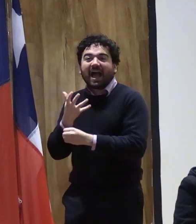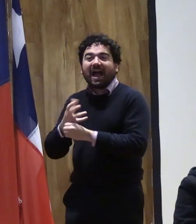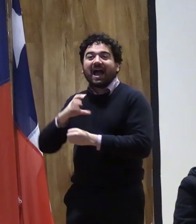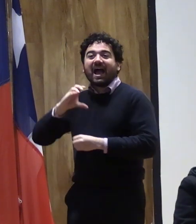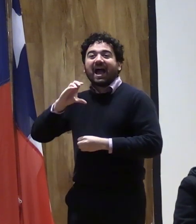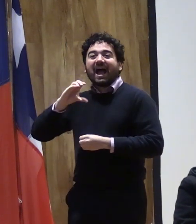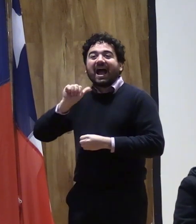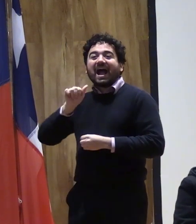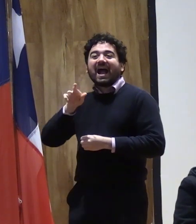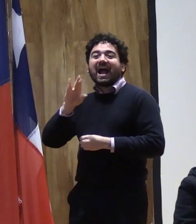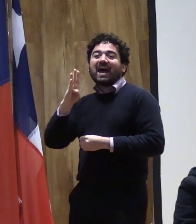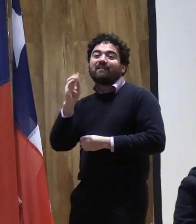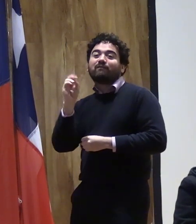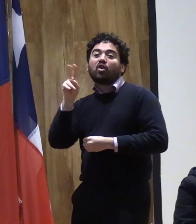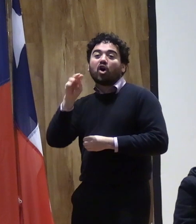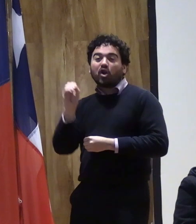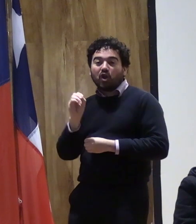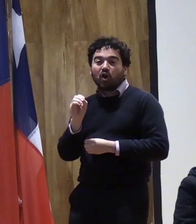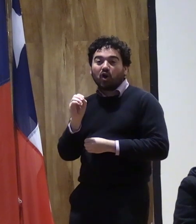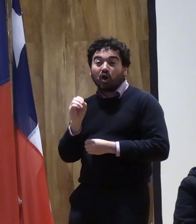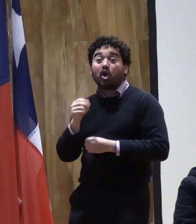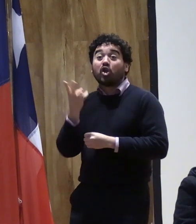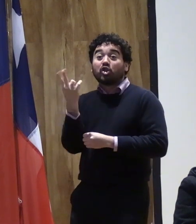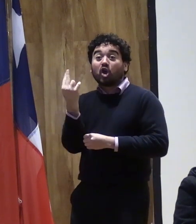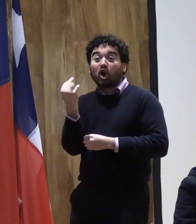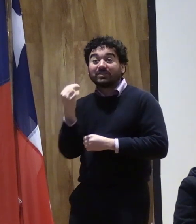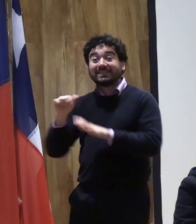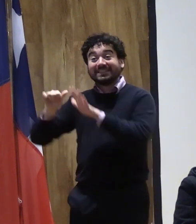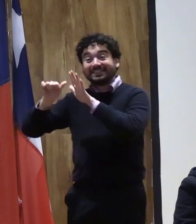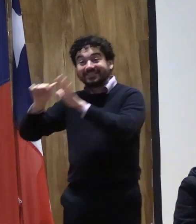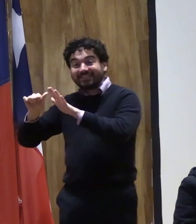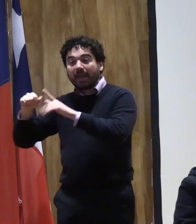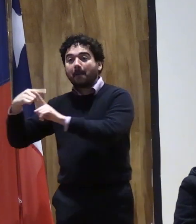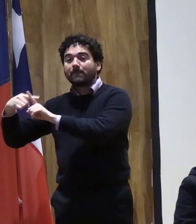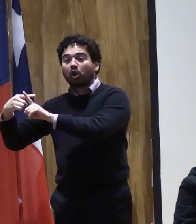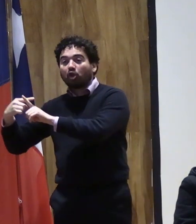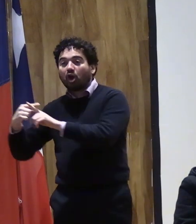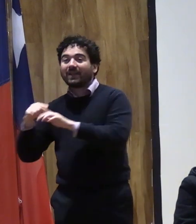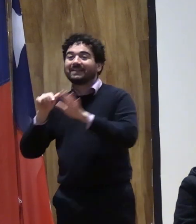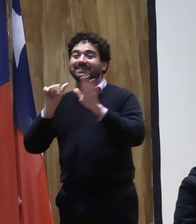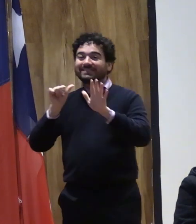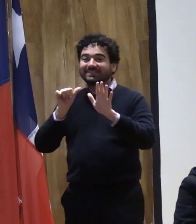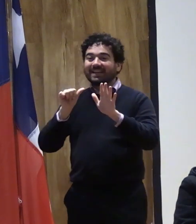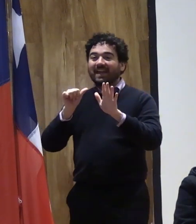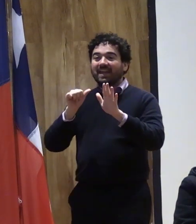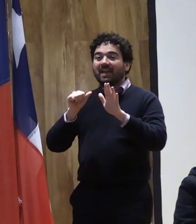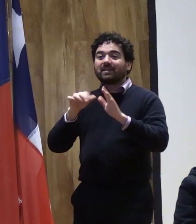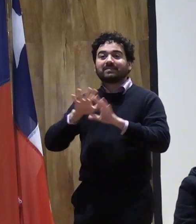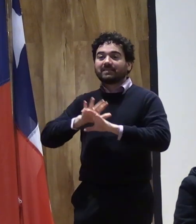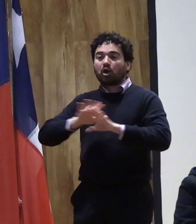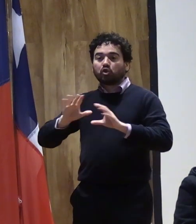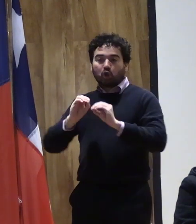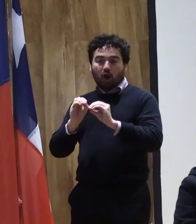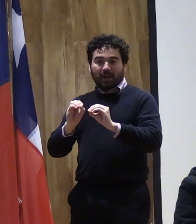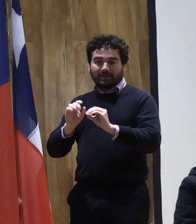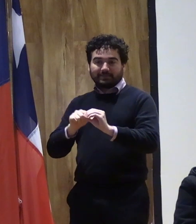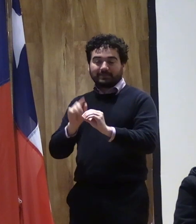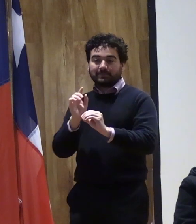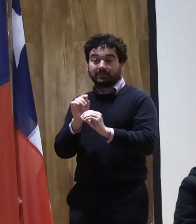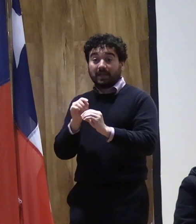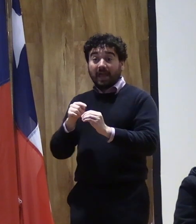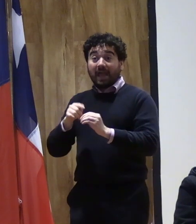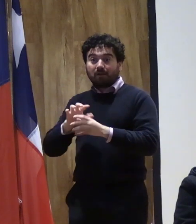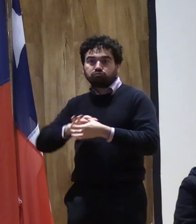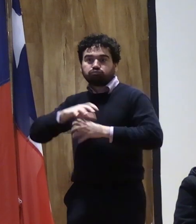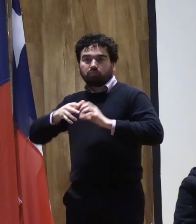12 partículas, 6 protones y 6 neutrones. Y el carbono empieza a ser